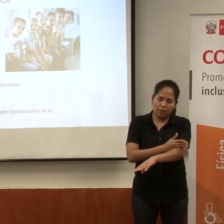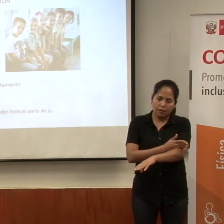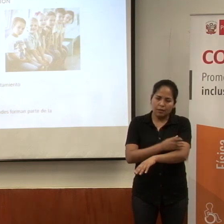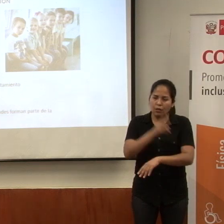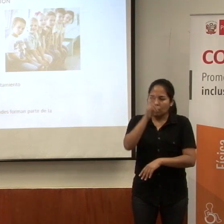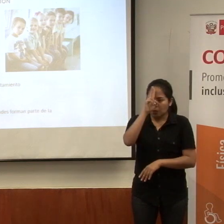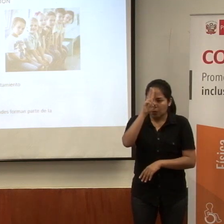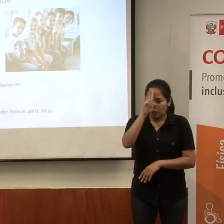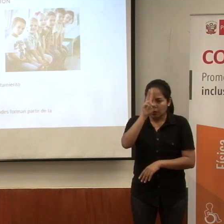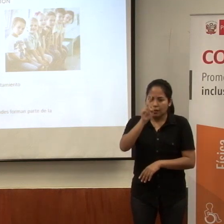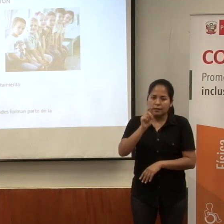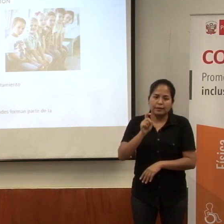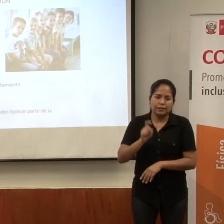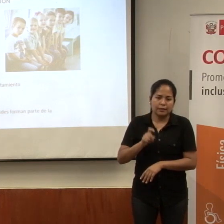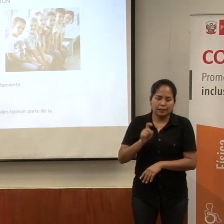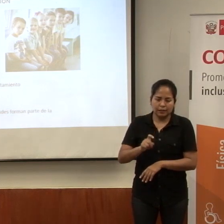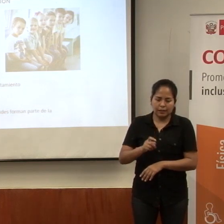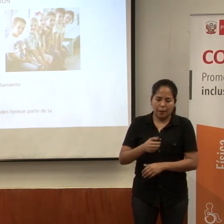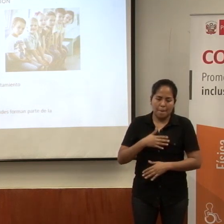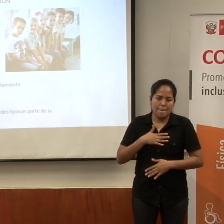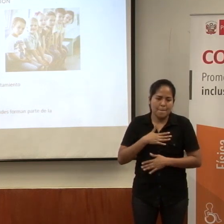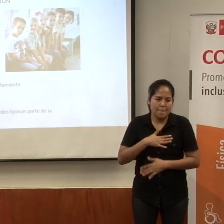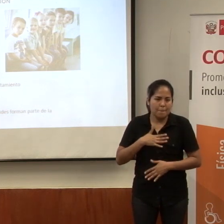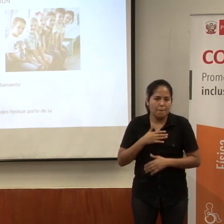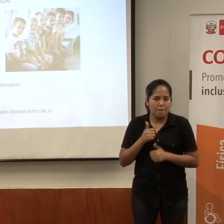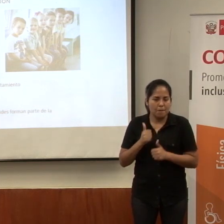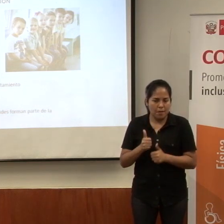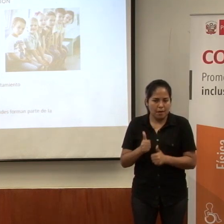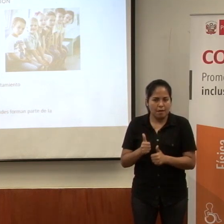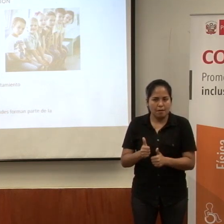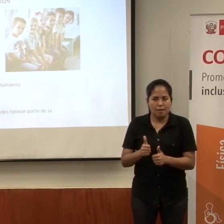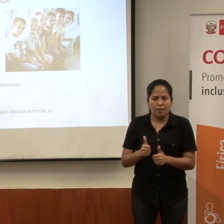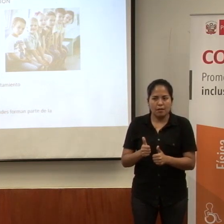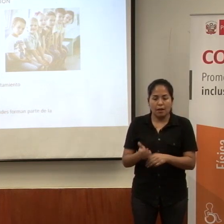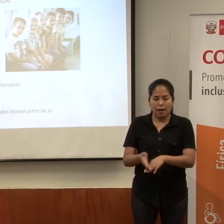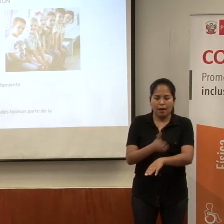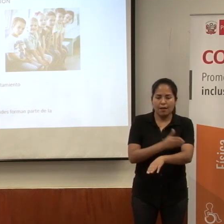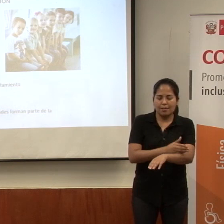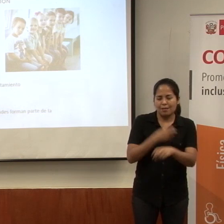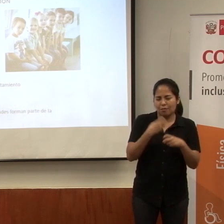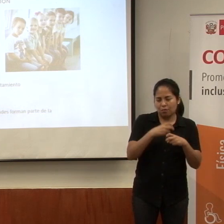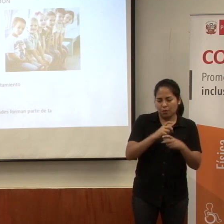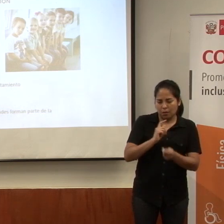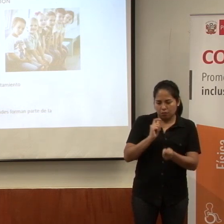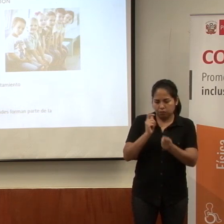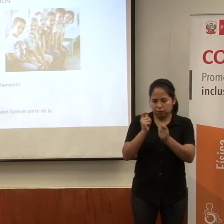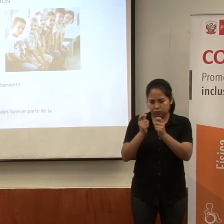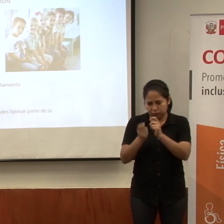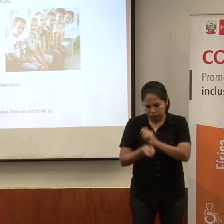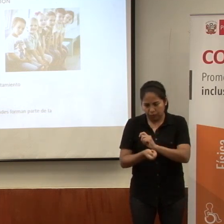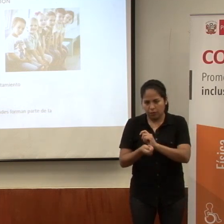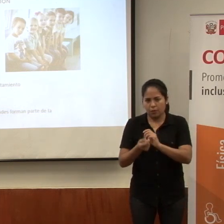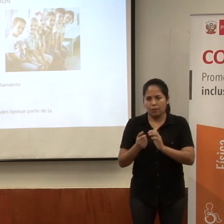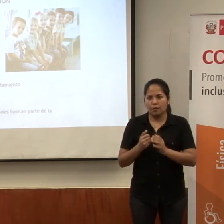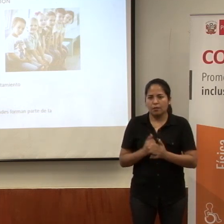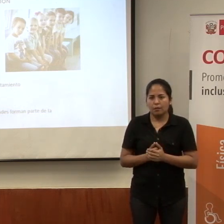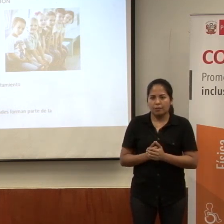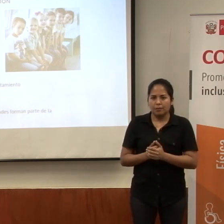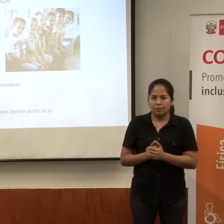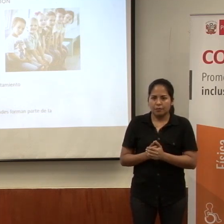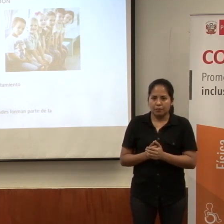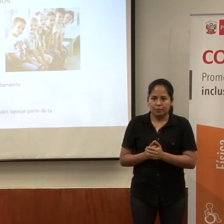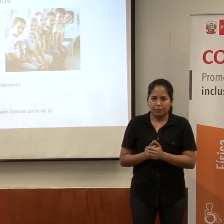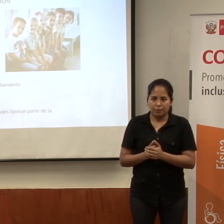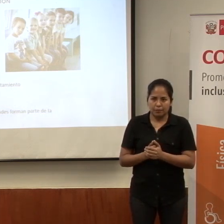que sentirnos bien en el sentido de que muchas cosas han mejorado en el Perú. Todavía hay muchas cosas insuficientes, pero lo dramático es